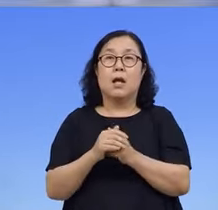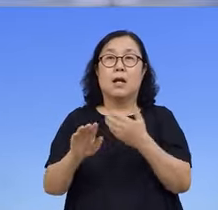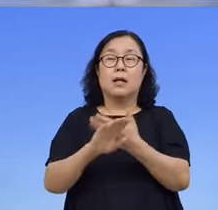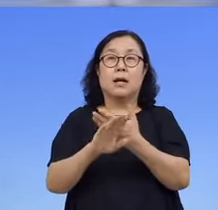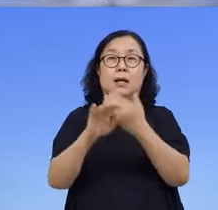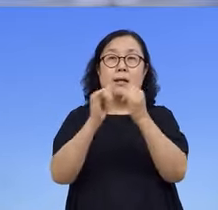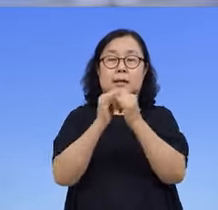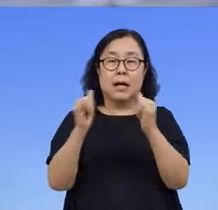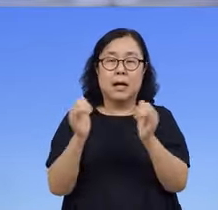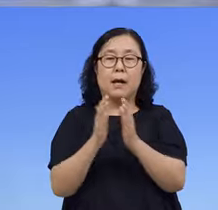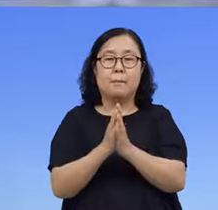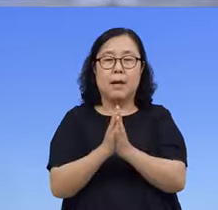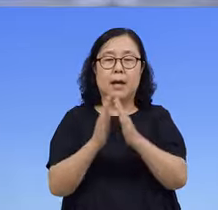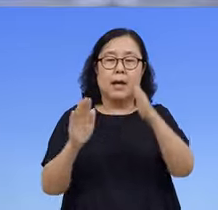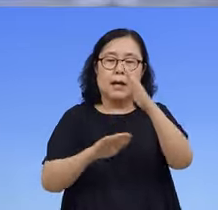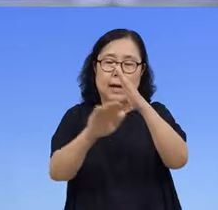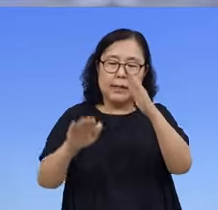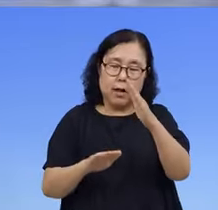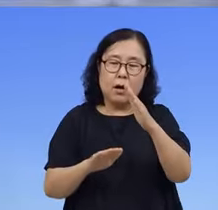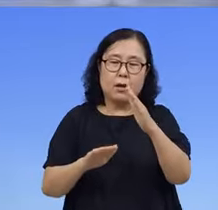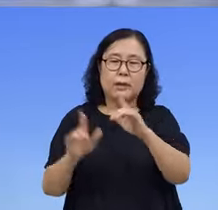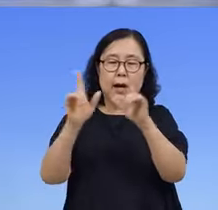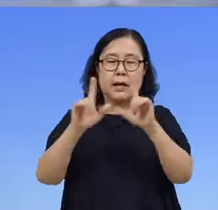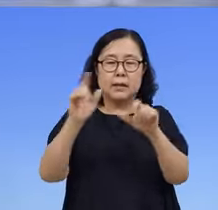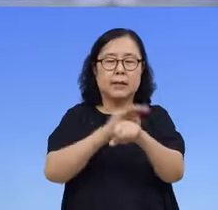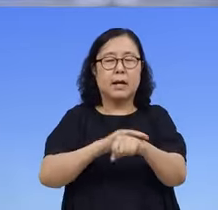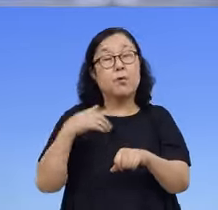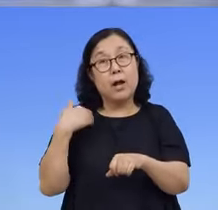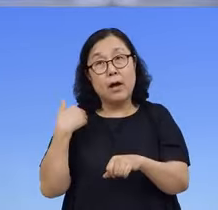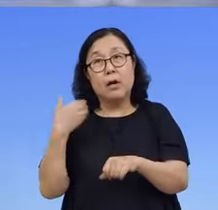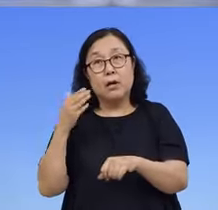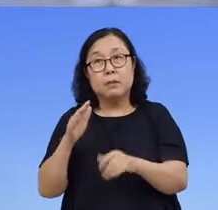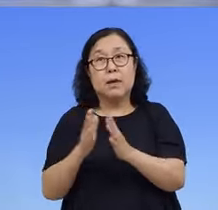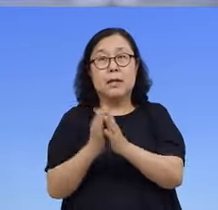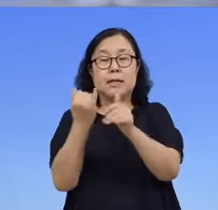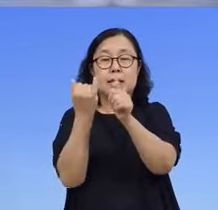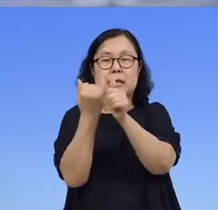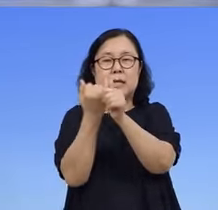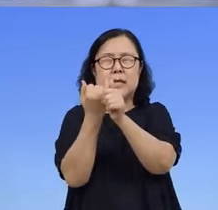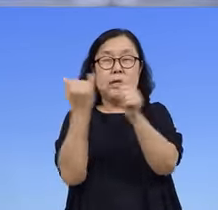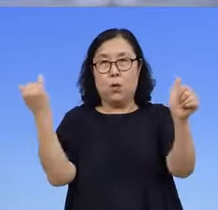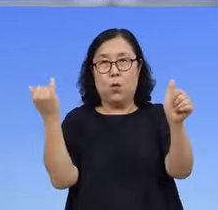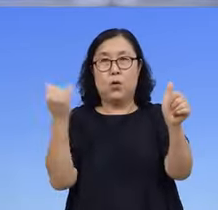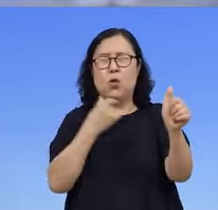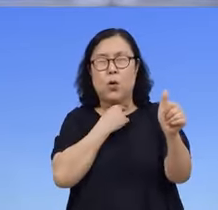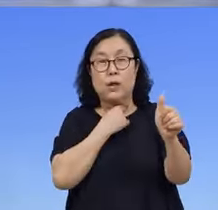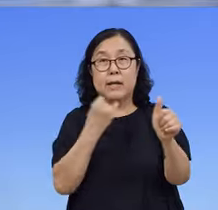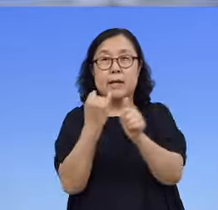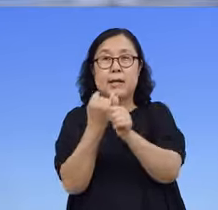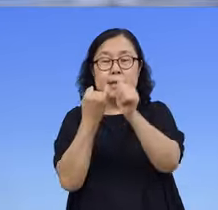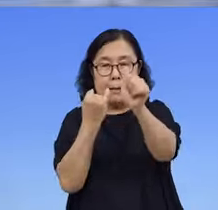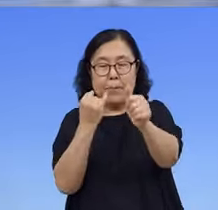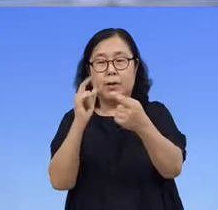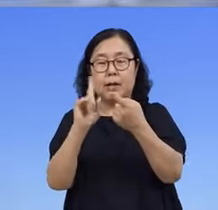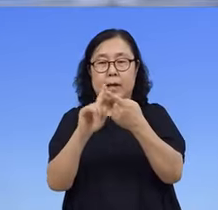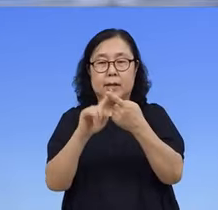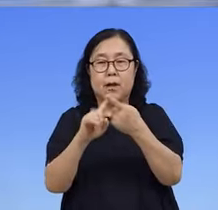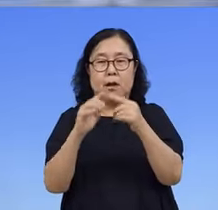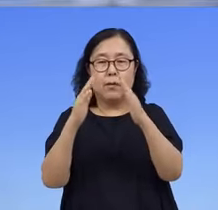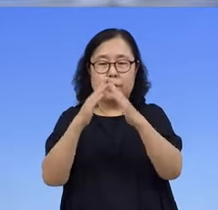만났더니요, 이분은 남의 가정사를 정확하게 제가 어떻게 알겠습니까만, 적어도 제가 알기로 이혼을 요구하는 그 남편에